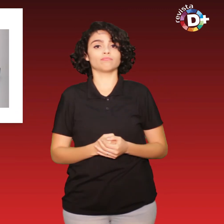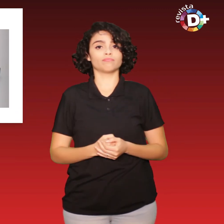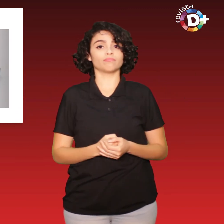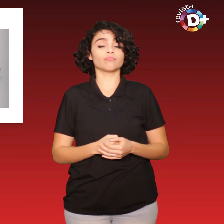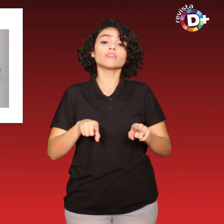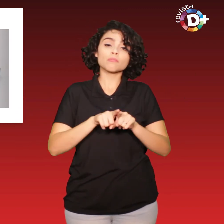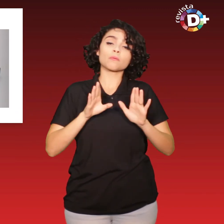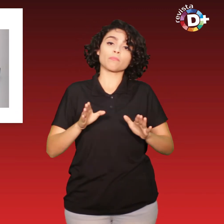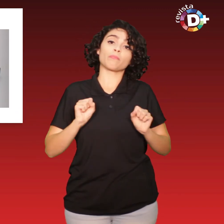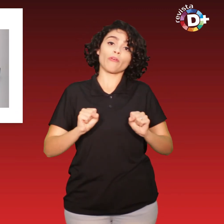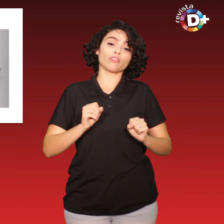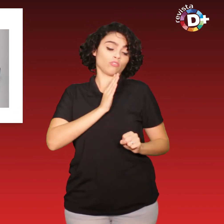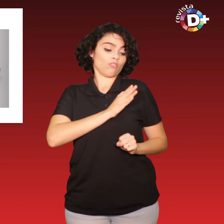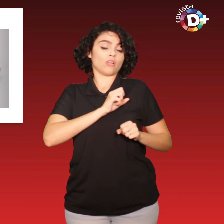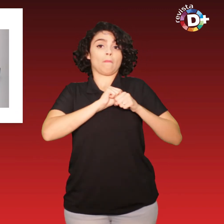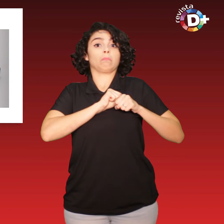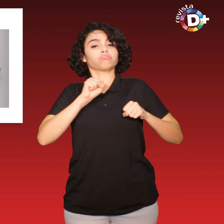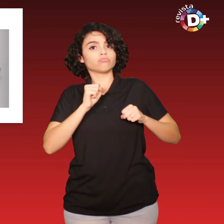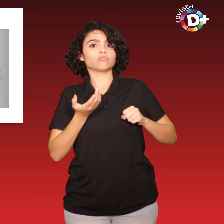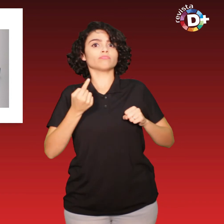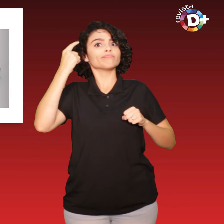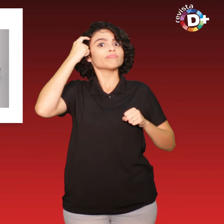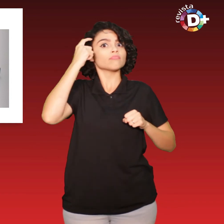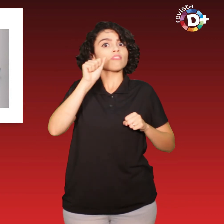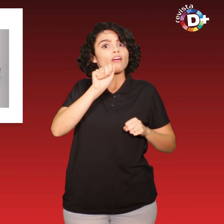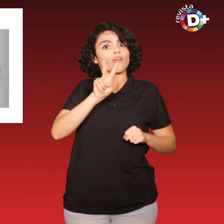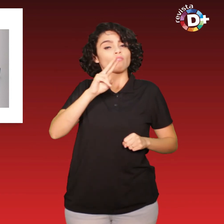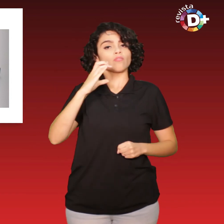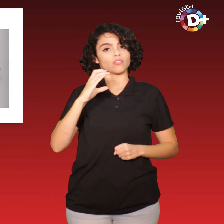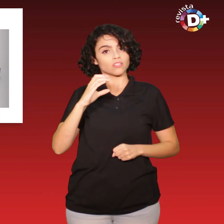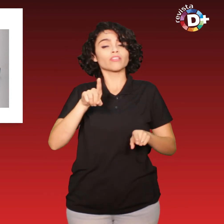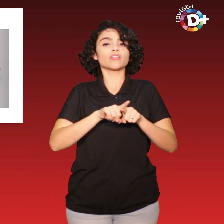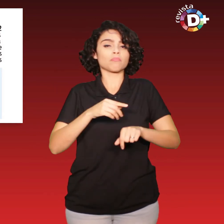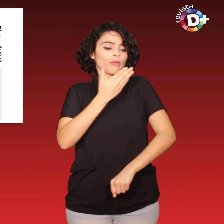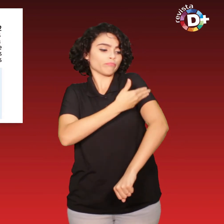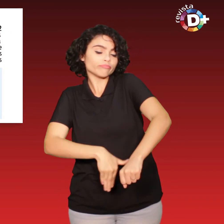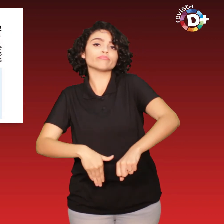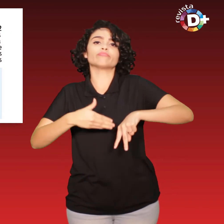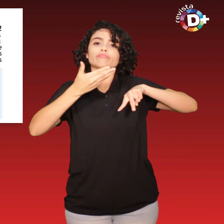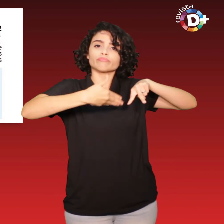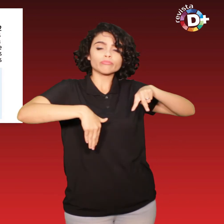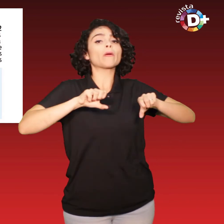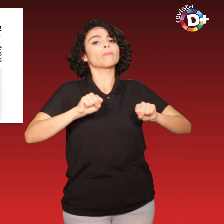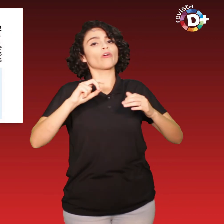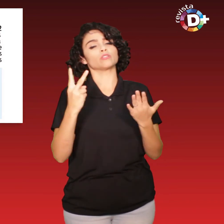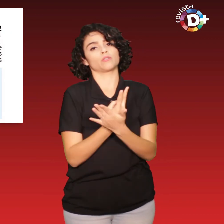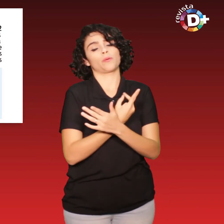disso, infarto agudo do miocárdio, AVC e amputações também são ocasionados